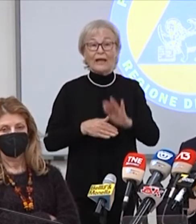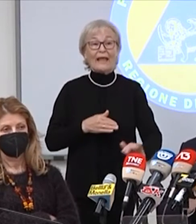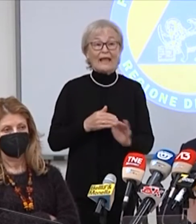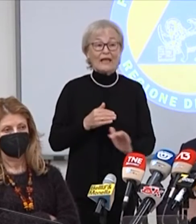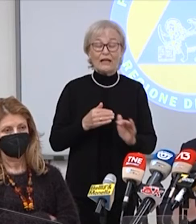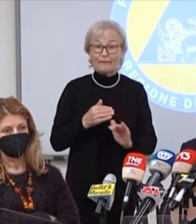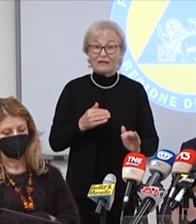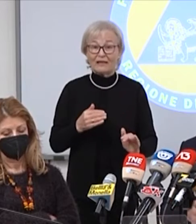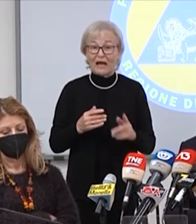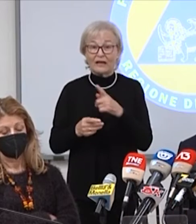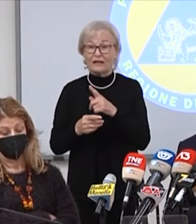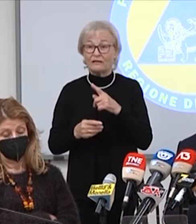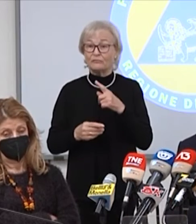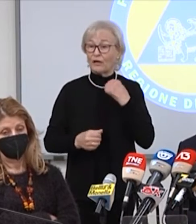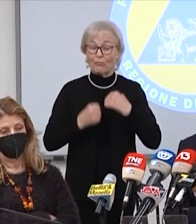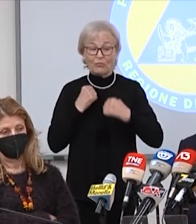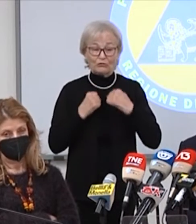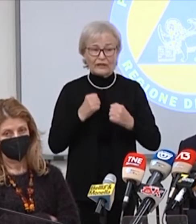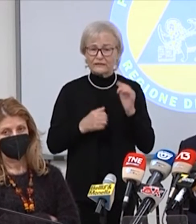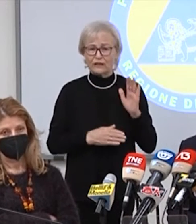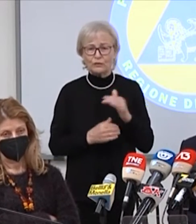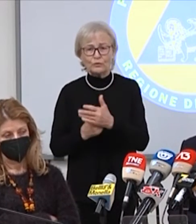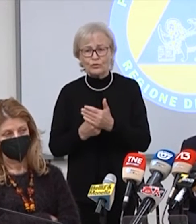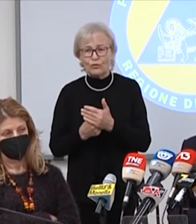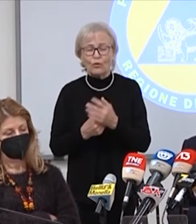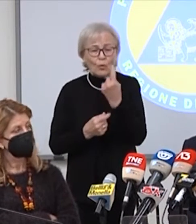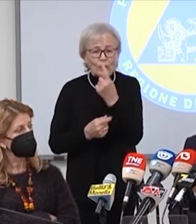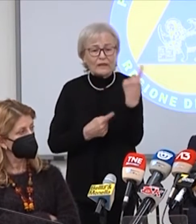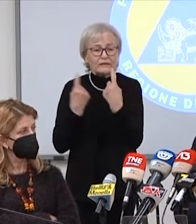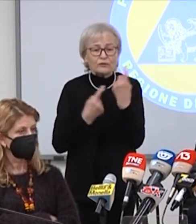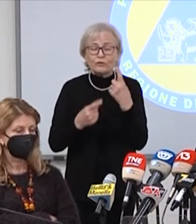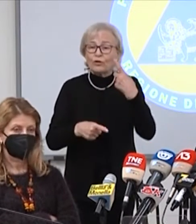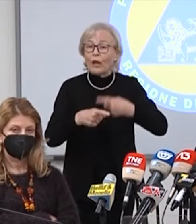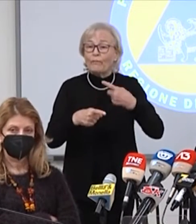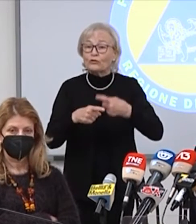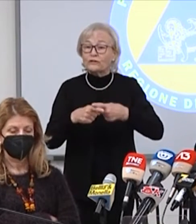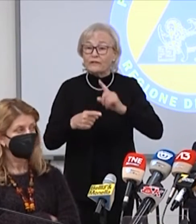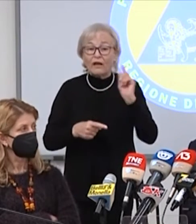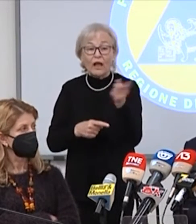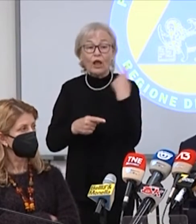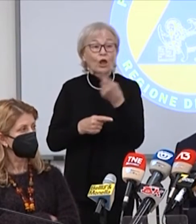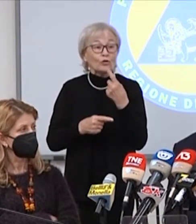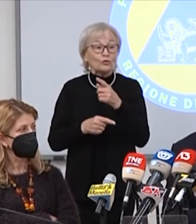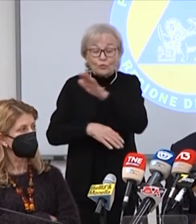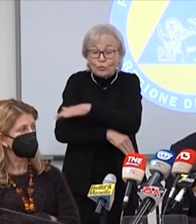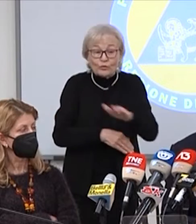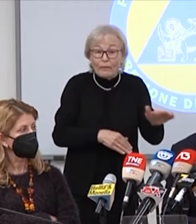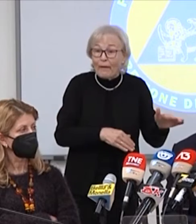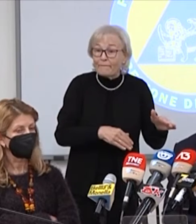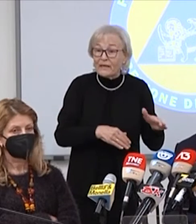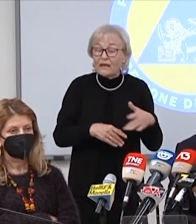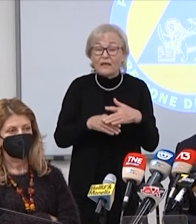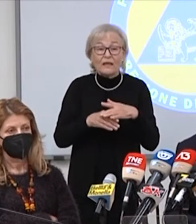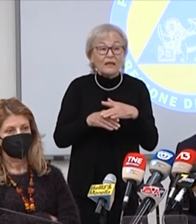queste robin il contestate del primo giorno ad ogni caso positivo tutta la classe va in quarantena e se uno ha la sfortuna di ritrovarsi